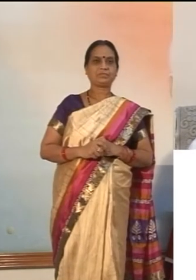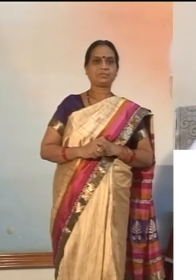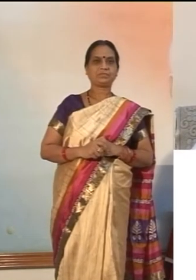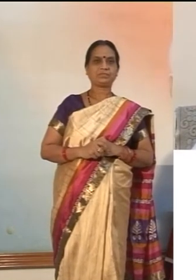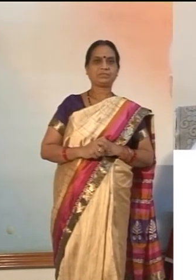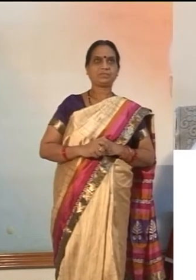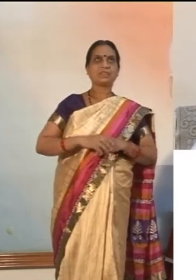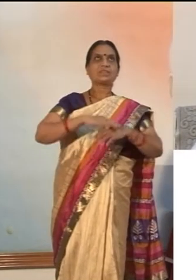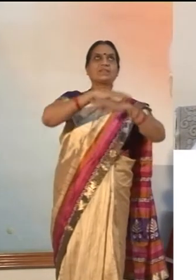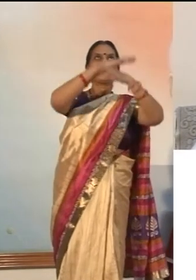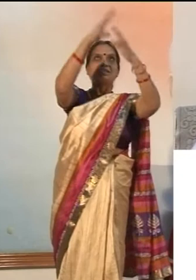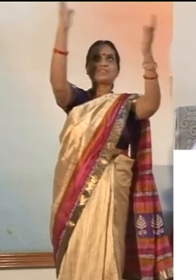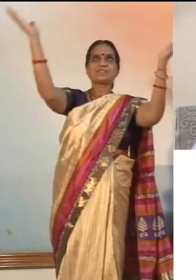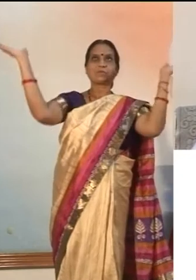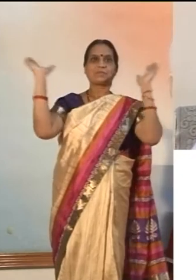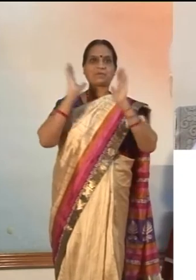सबके भगवान